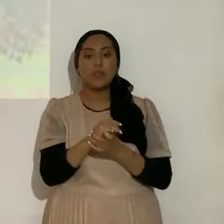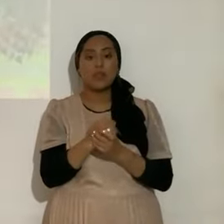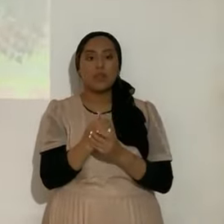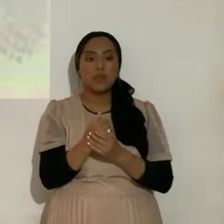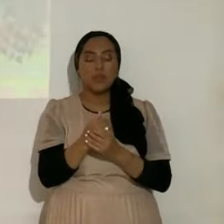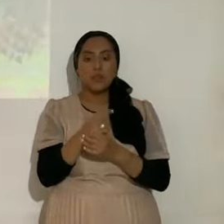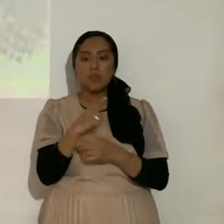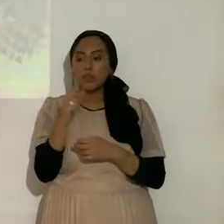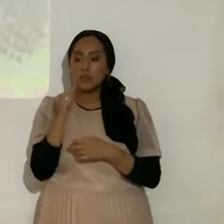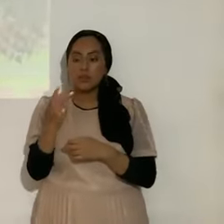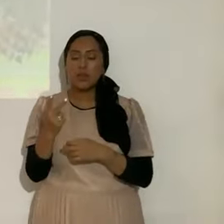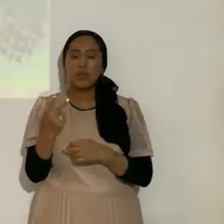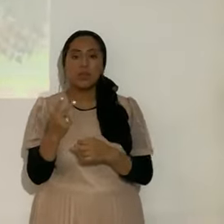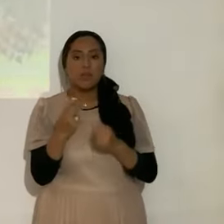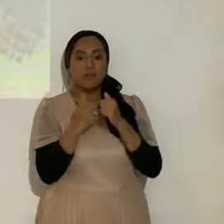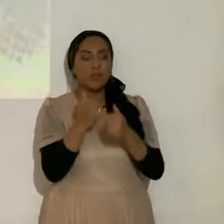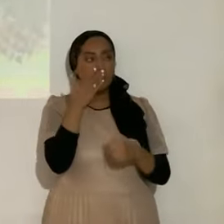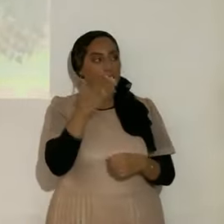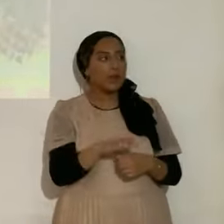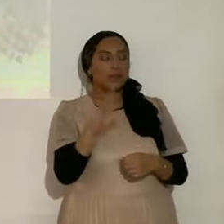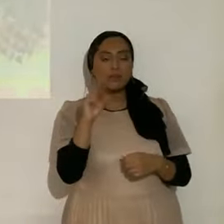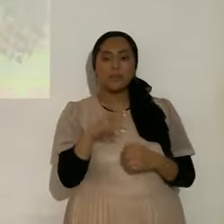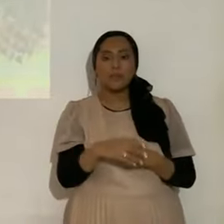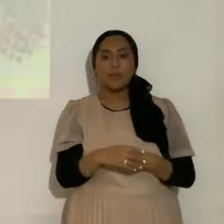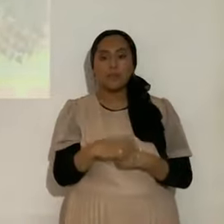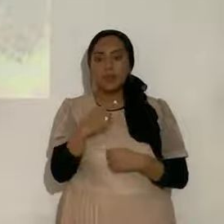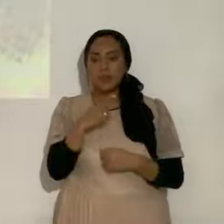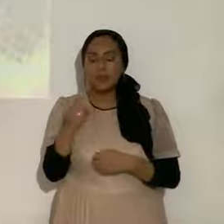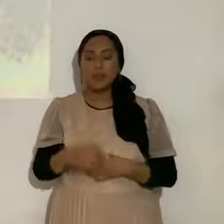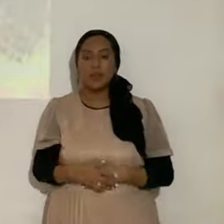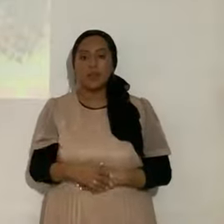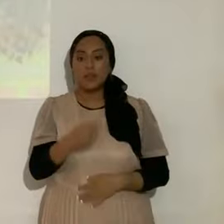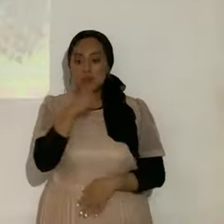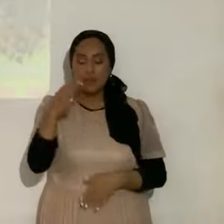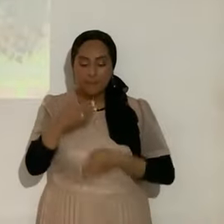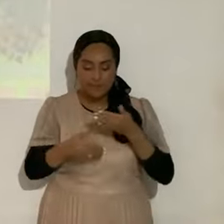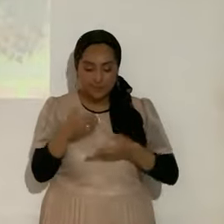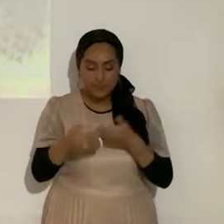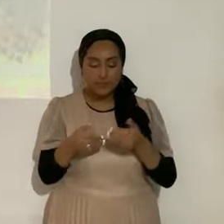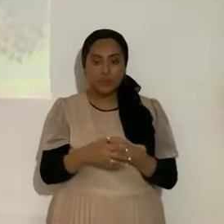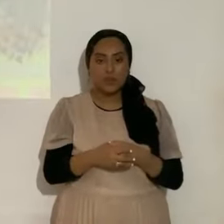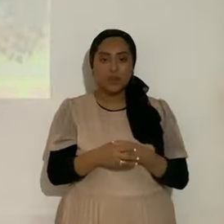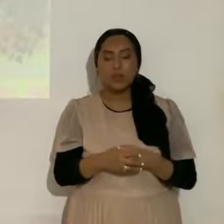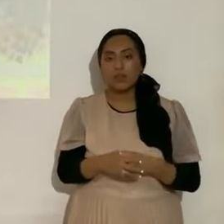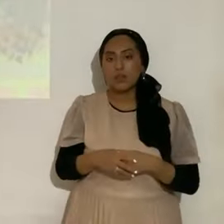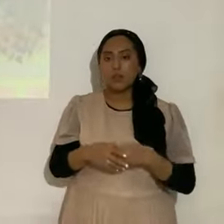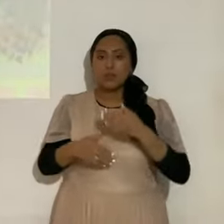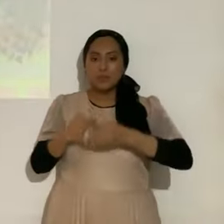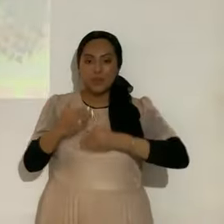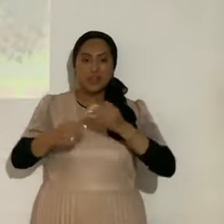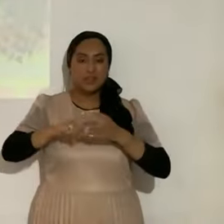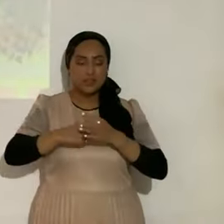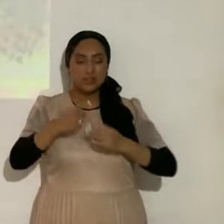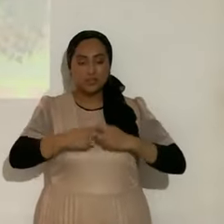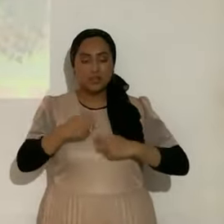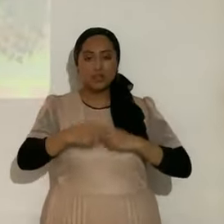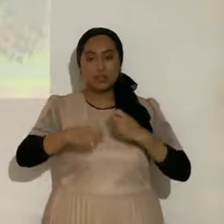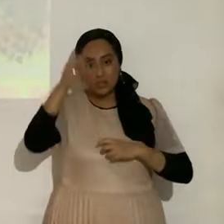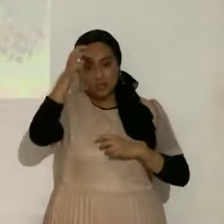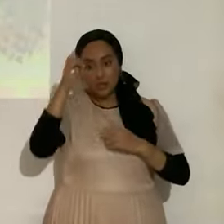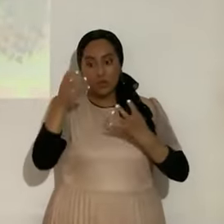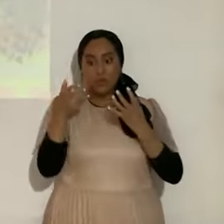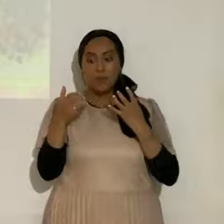también inclinación a hacer el mal. La tienen, porque apenas están empezando. Entonces empieza una lucha. El enemigo